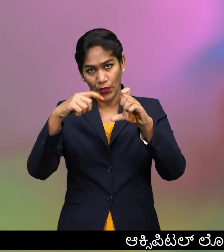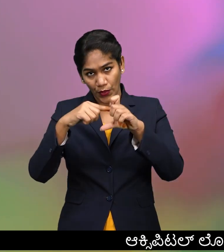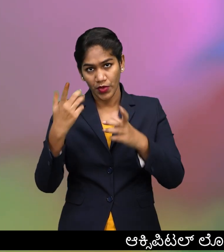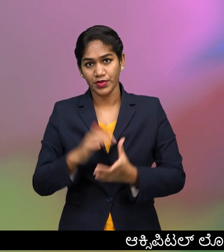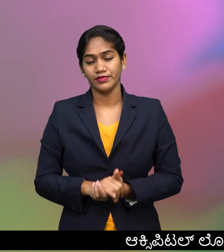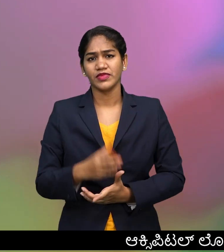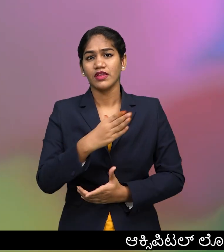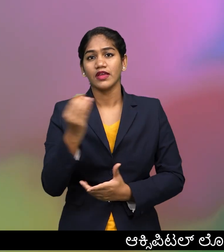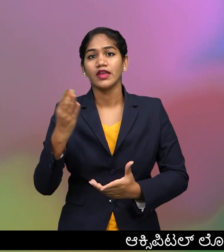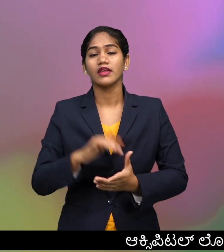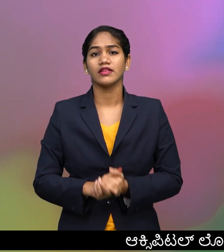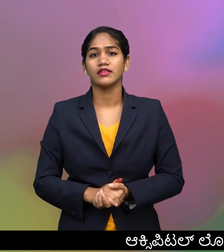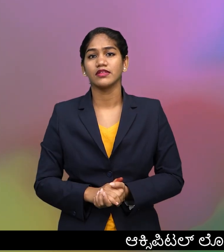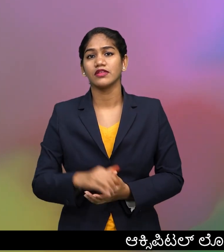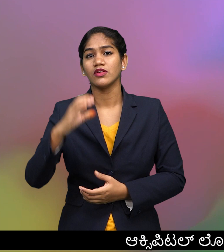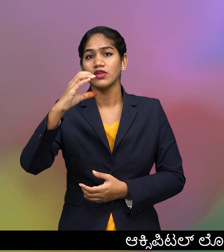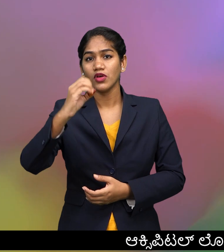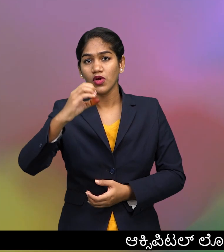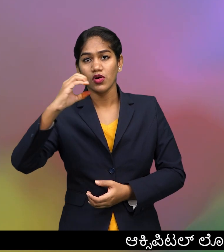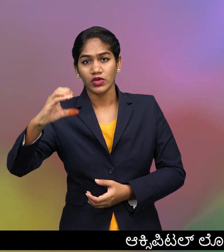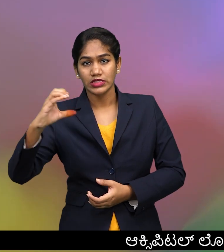ಆಕ್ಸಿಪಿಟಲ್ ಲೋಬ್ ಆಗಿ ವಿಂಗಡಿಸಲಾಗಿದೆ.